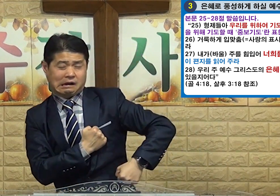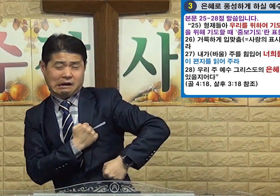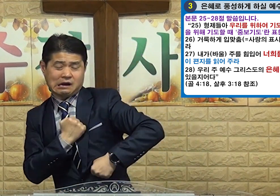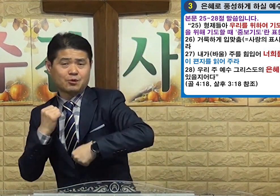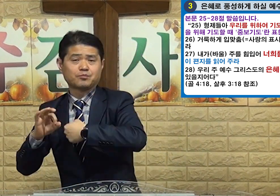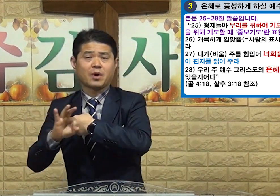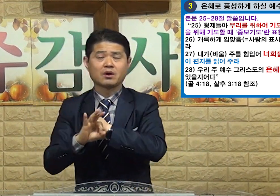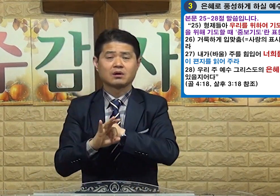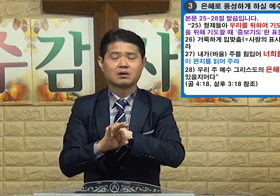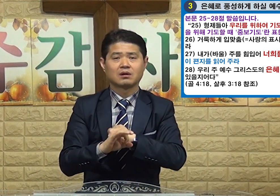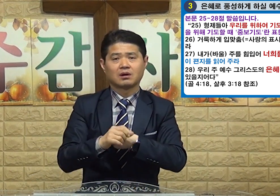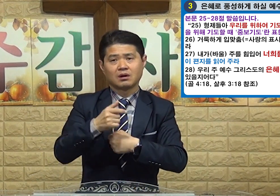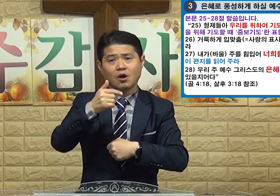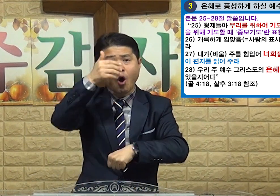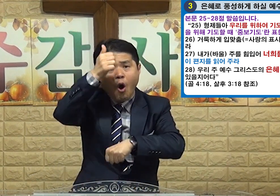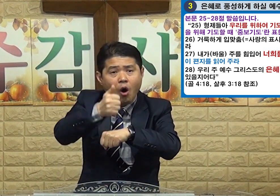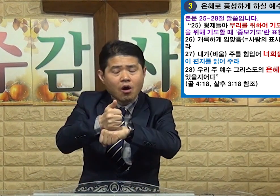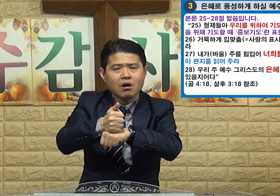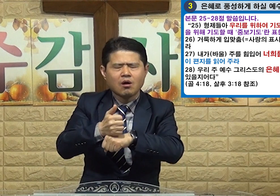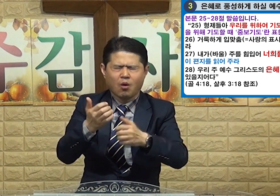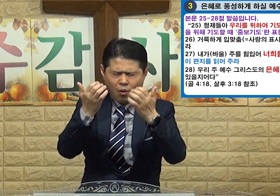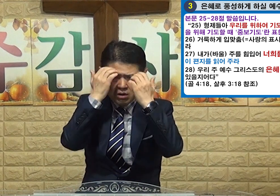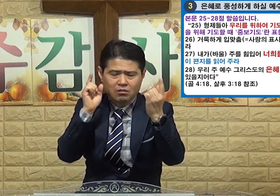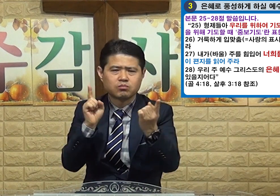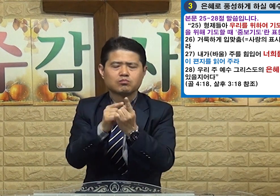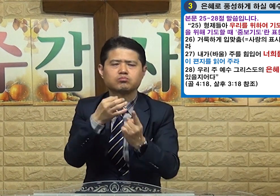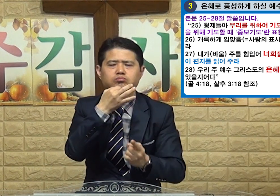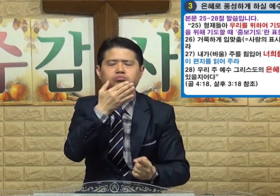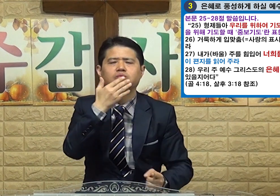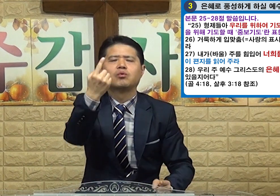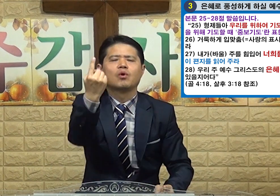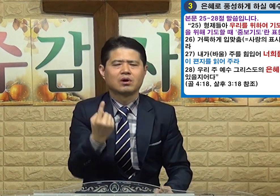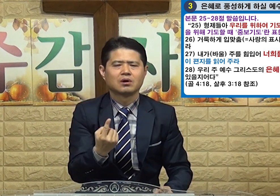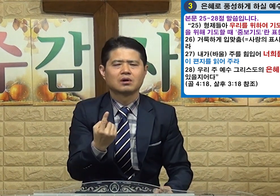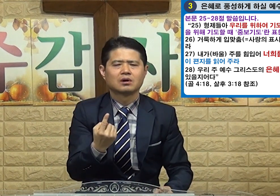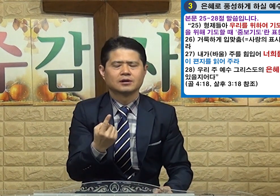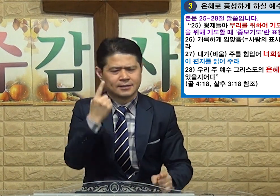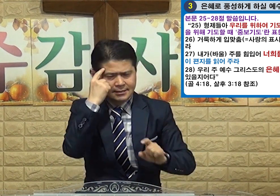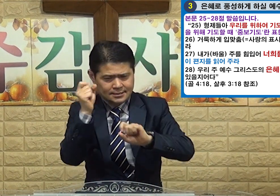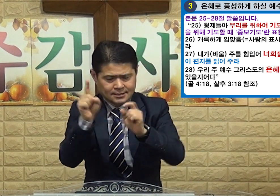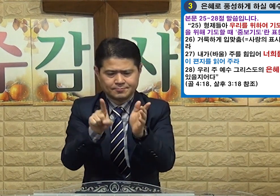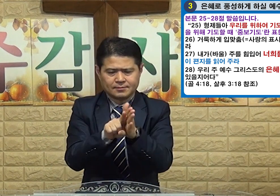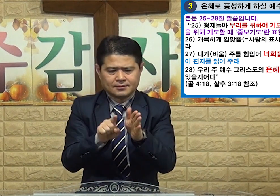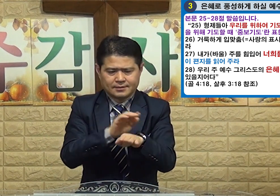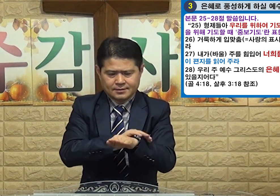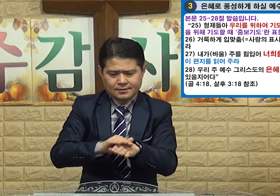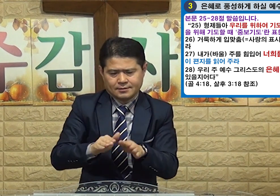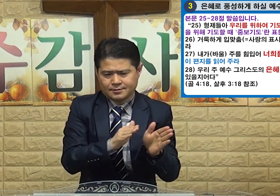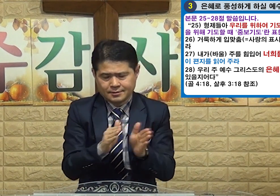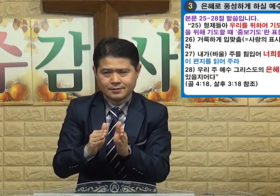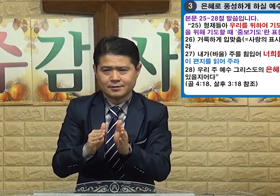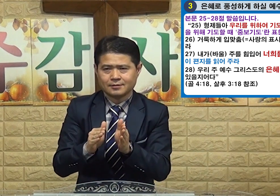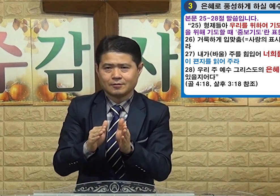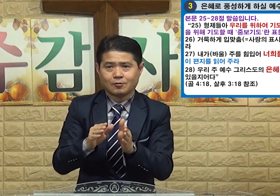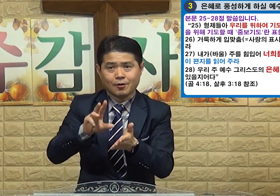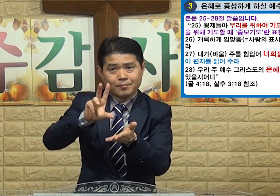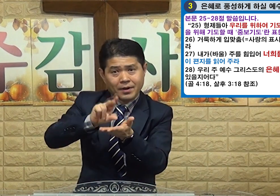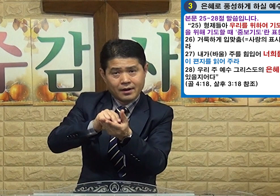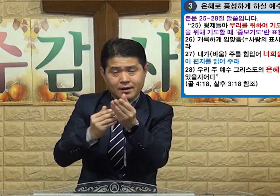수 있습니다. 우리가 게으르다면 그 결국에는 환난을 맞아들일 것입니다. 우리가 깨어있고 미리